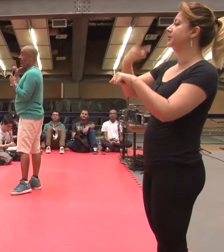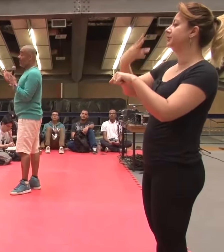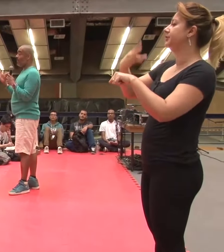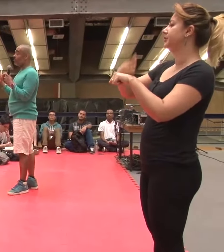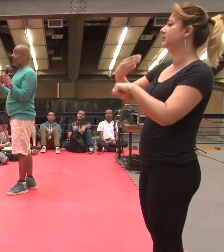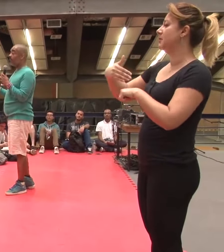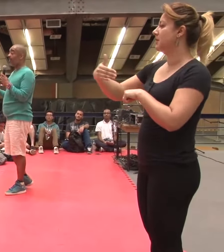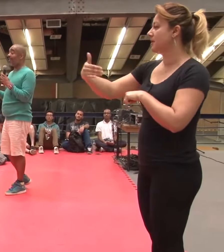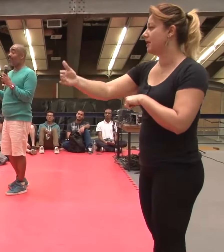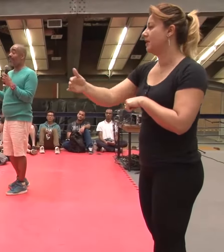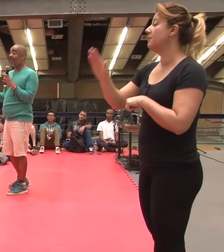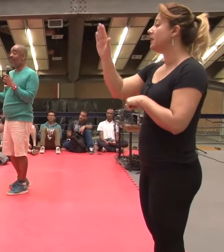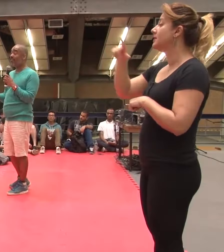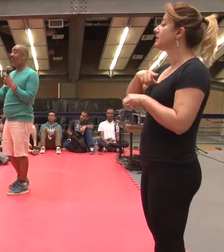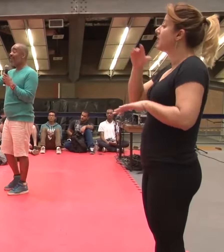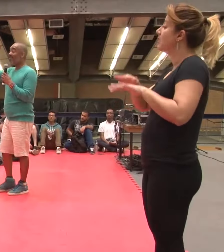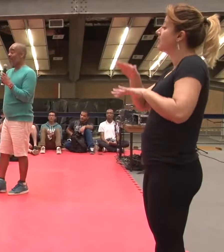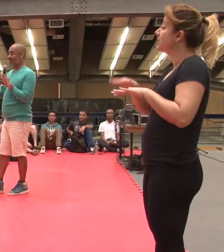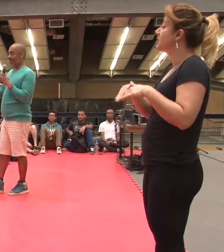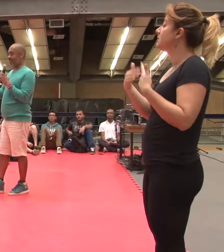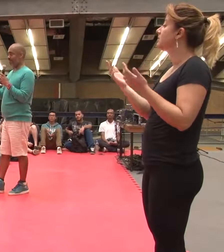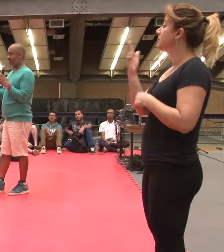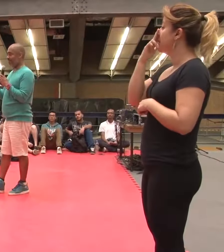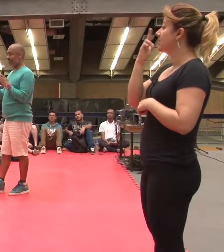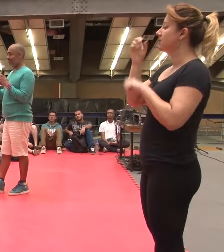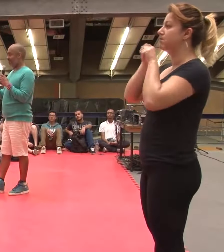Só que tem determinados momentos em que eles viram febre.